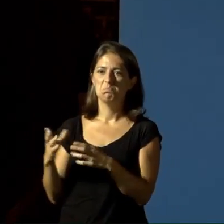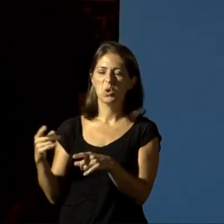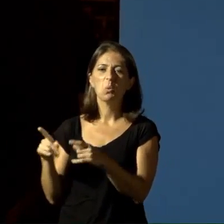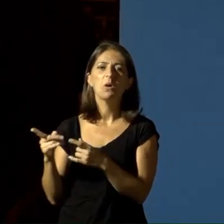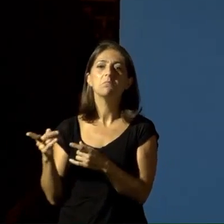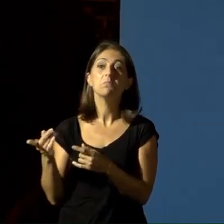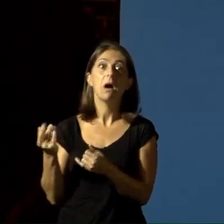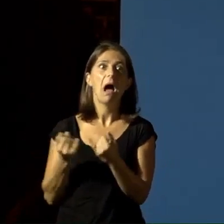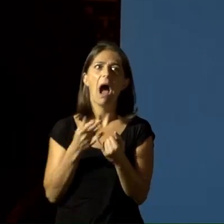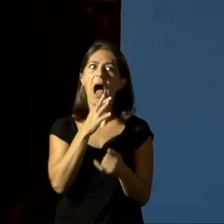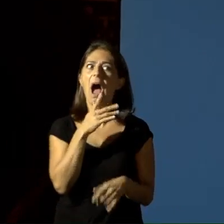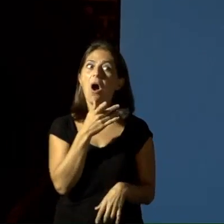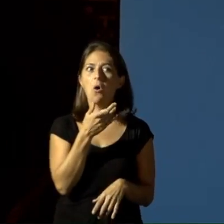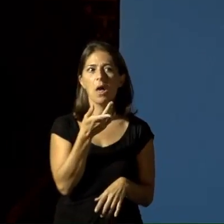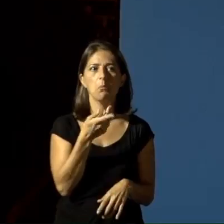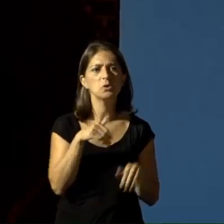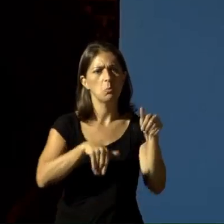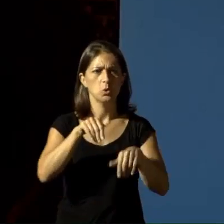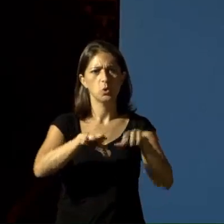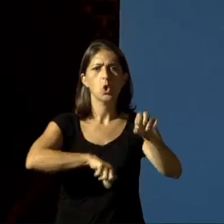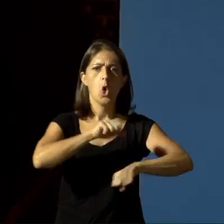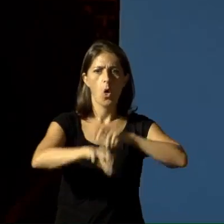comprar votos. Teño que corrixila.